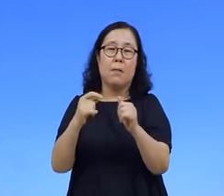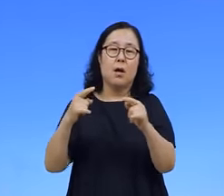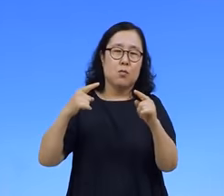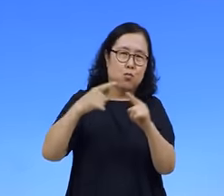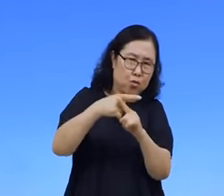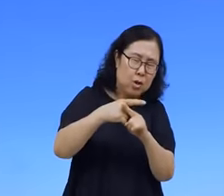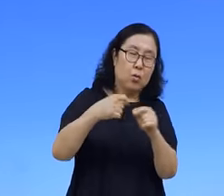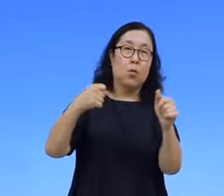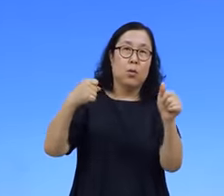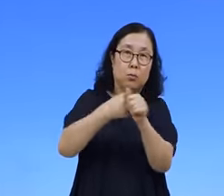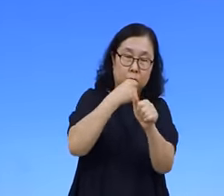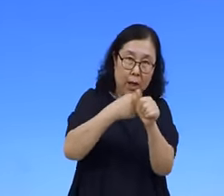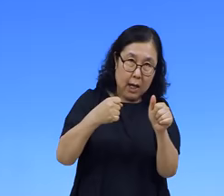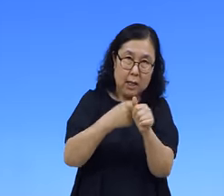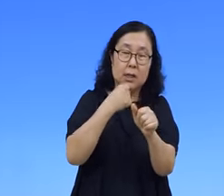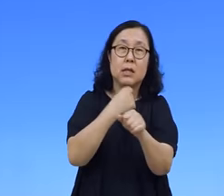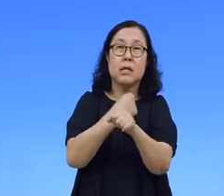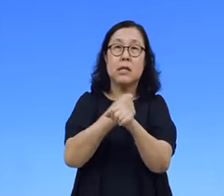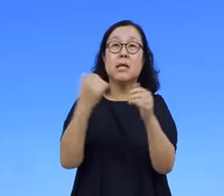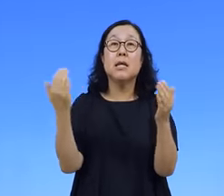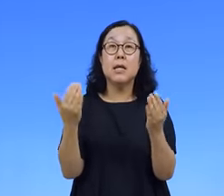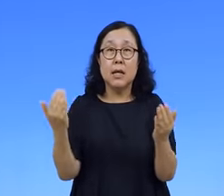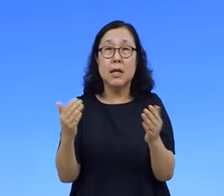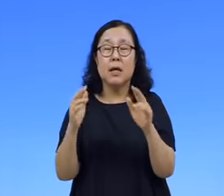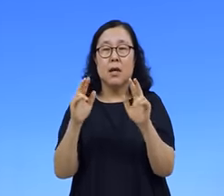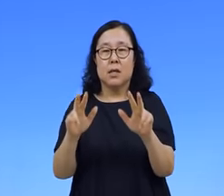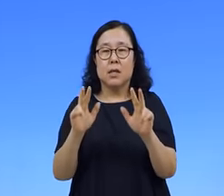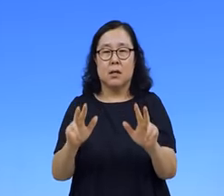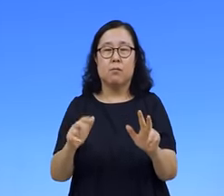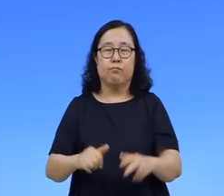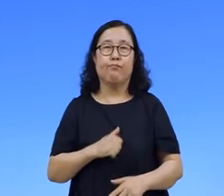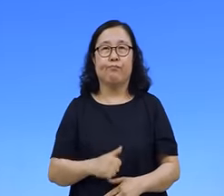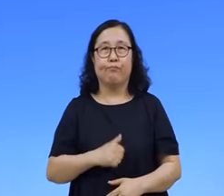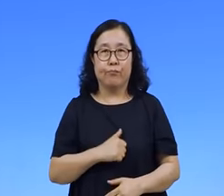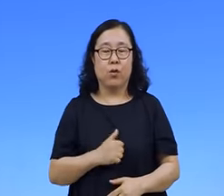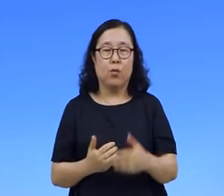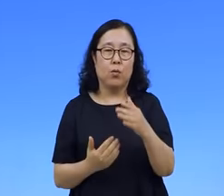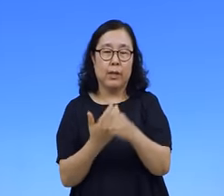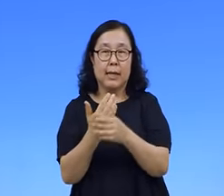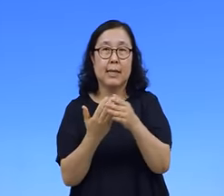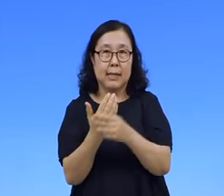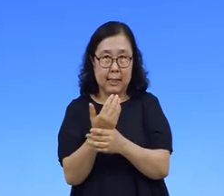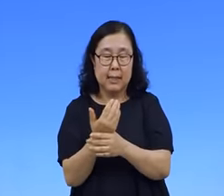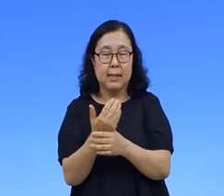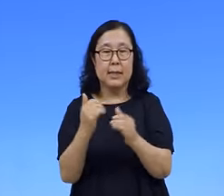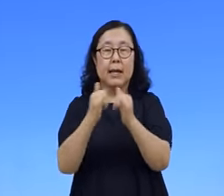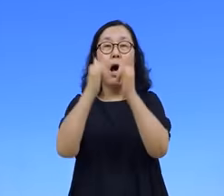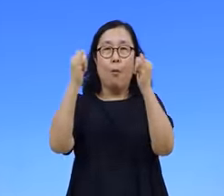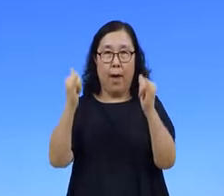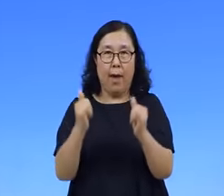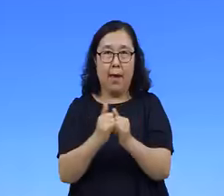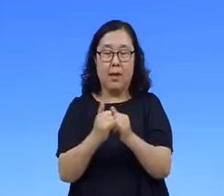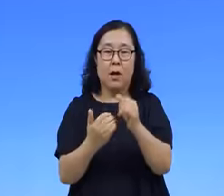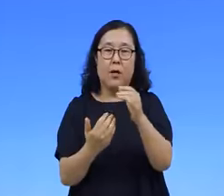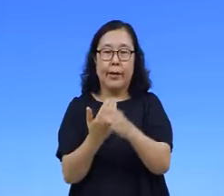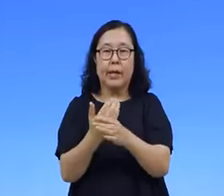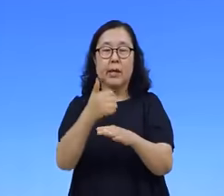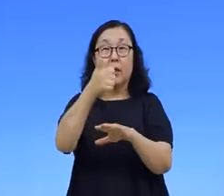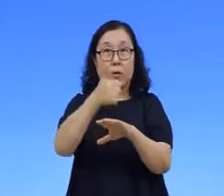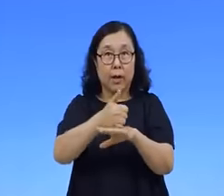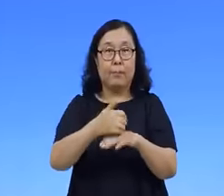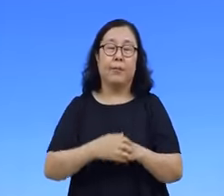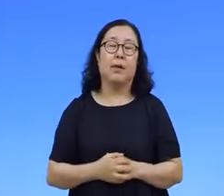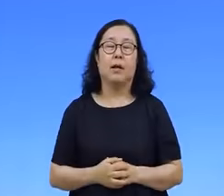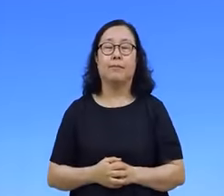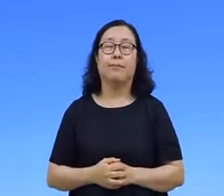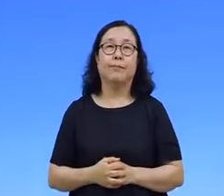폭행을 가하는 이런 것들이 전부가 다 지금 이 분노를 유발하는 사회에서 나오는 결과물이다, 그런 분석들을 하는